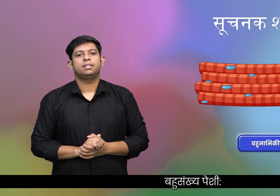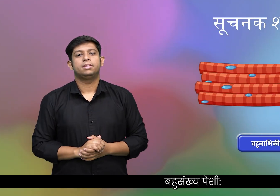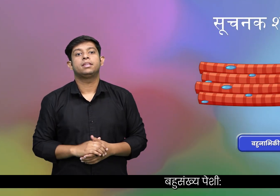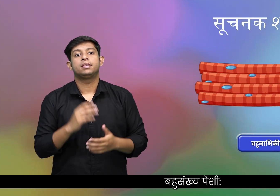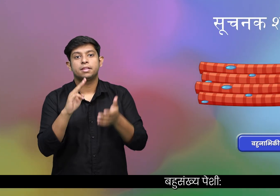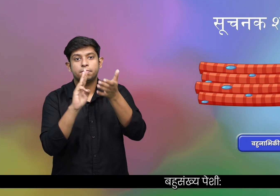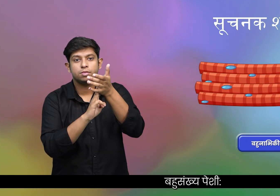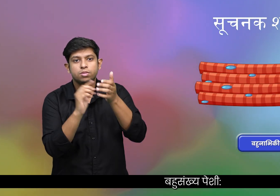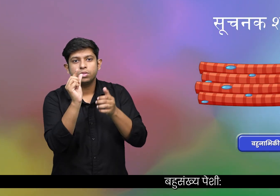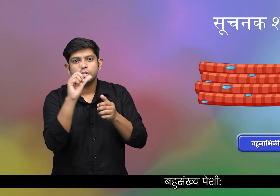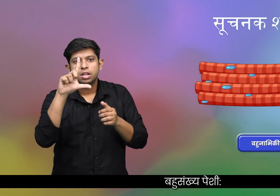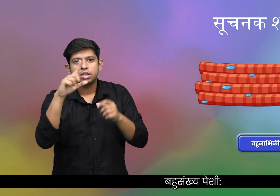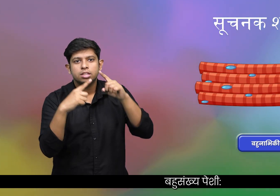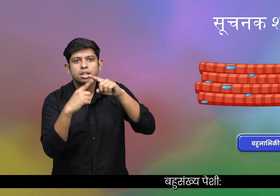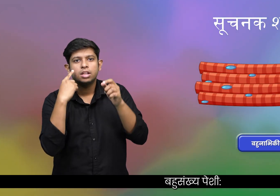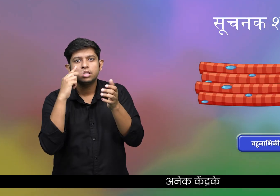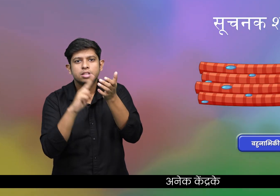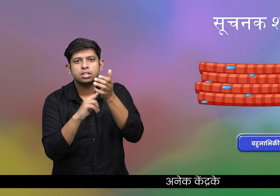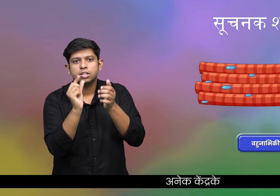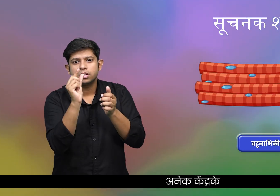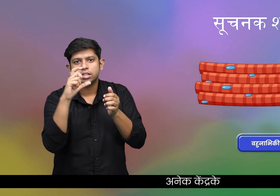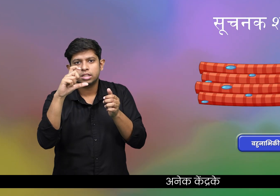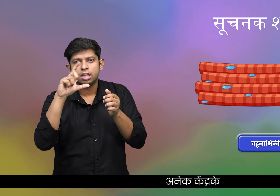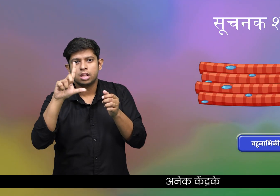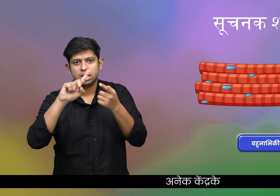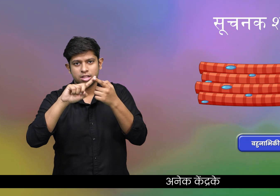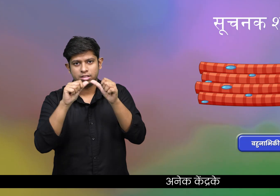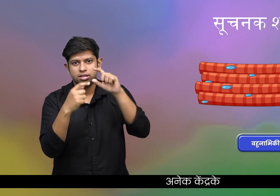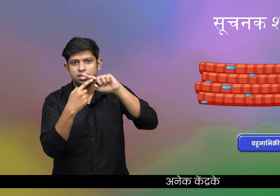बहुसंख्य पेशी. अनेक केंद्रके.